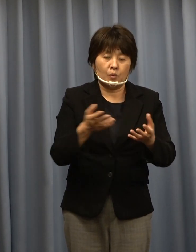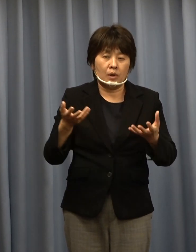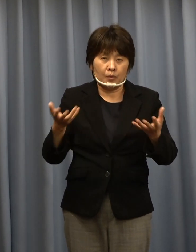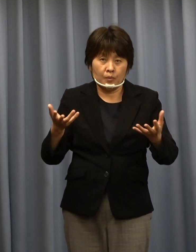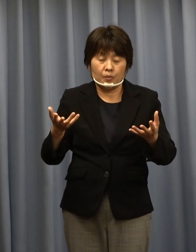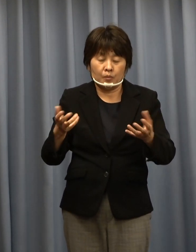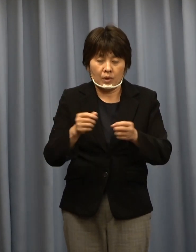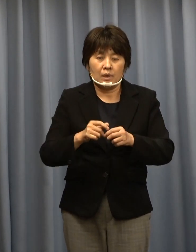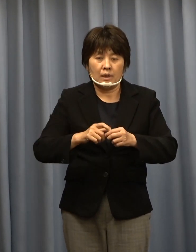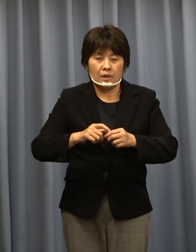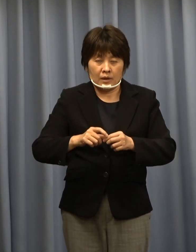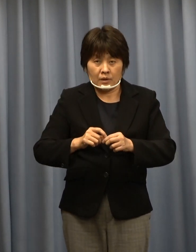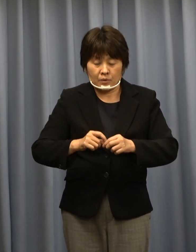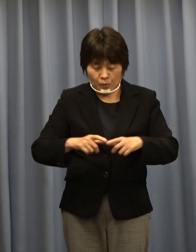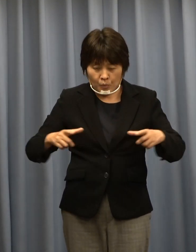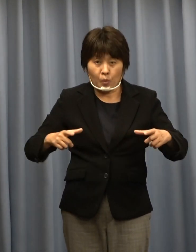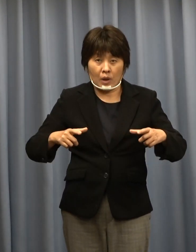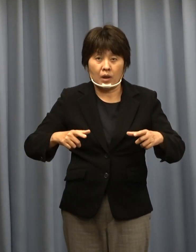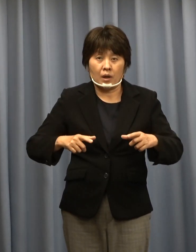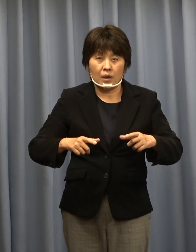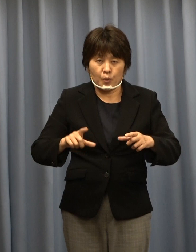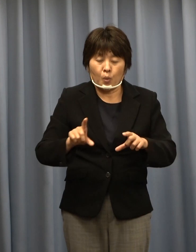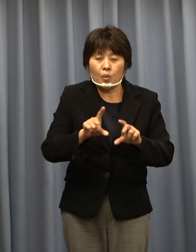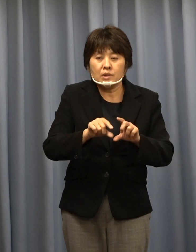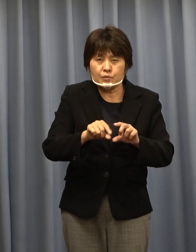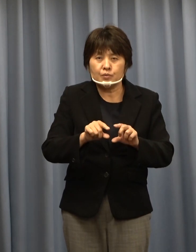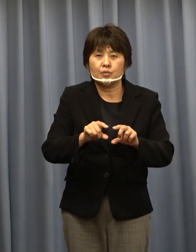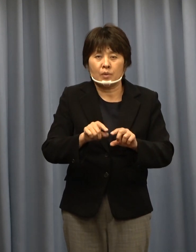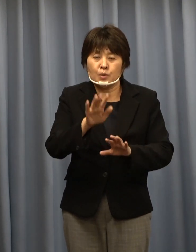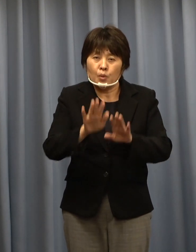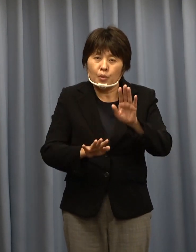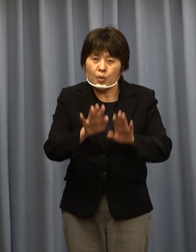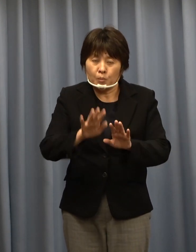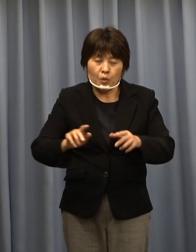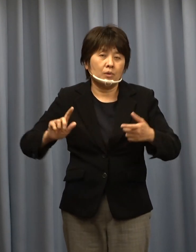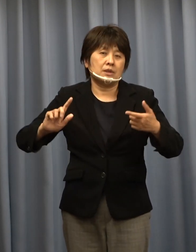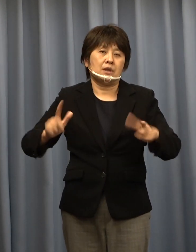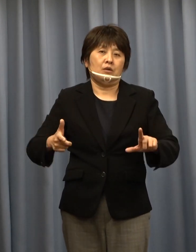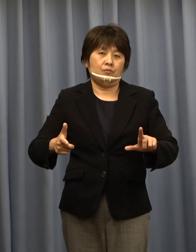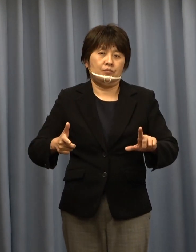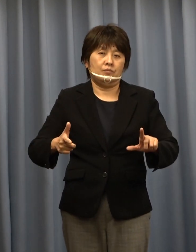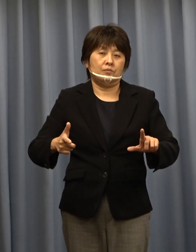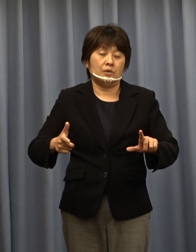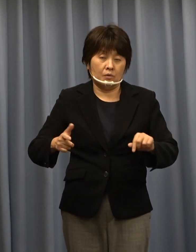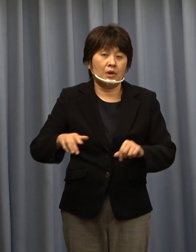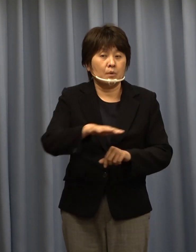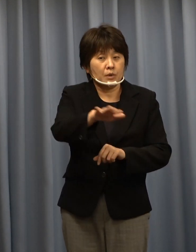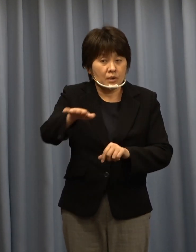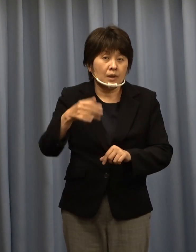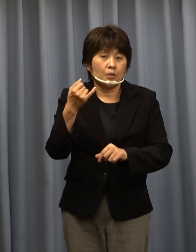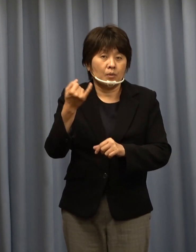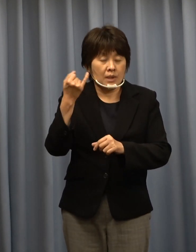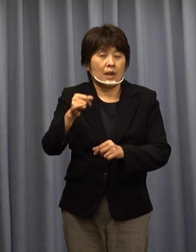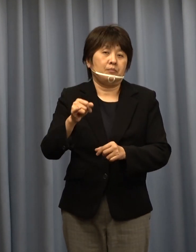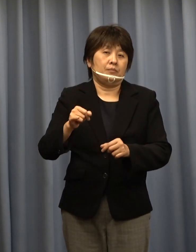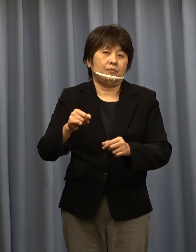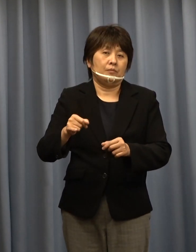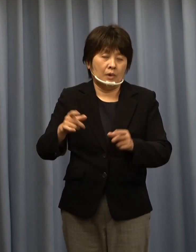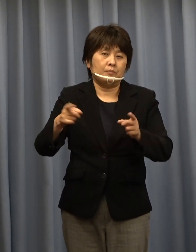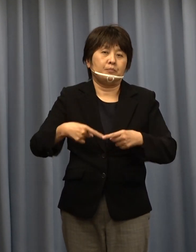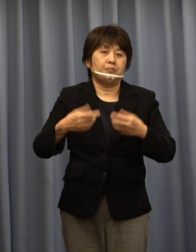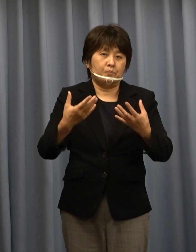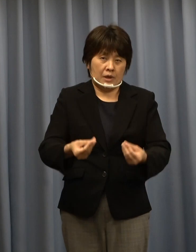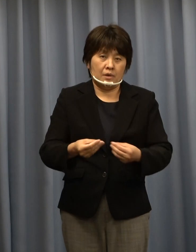染者の増加について差があるという意見が全ての委員から出たわけで